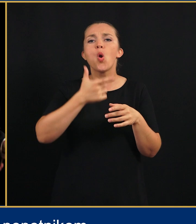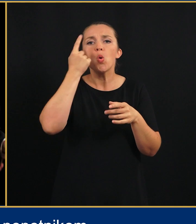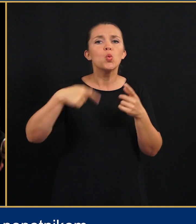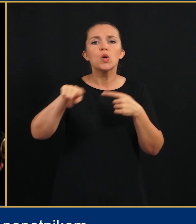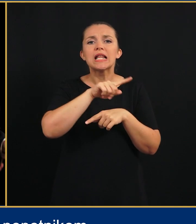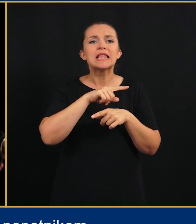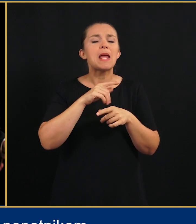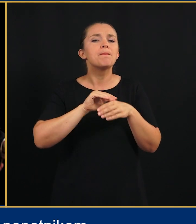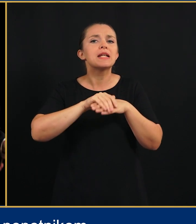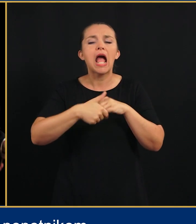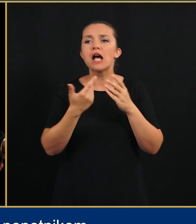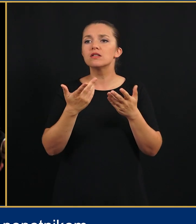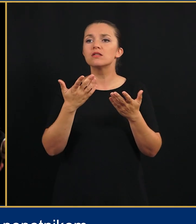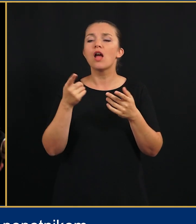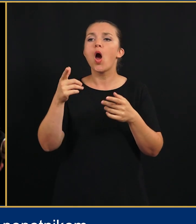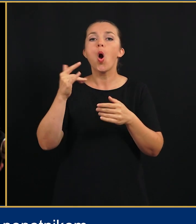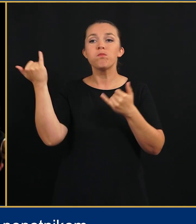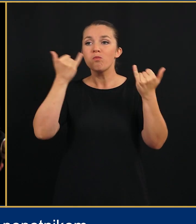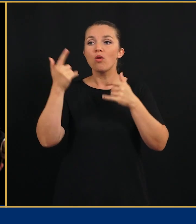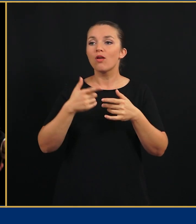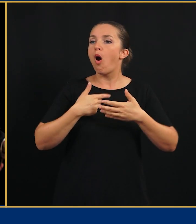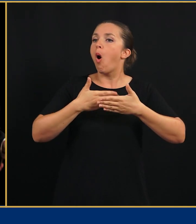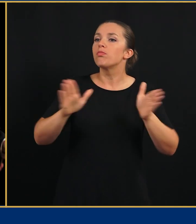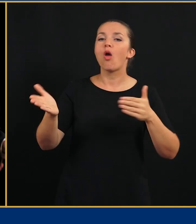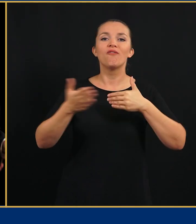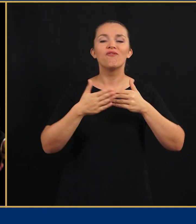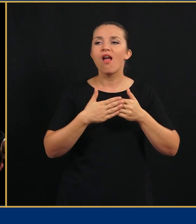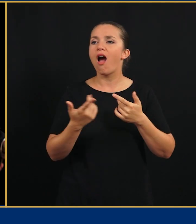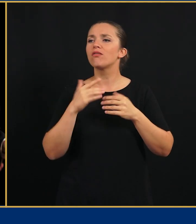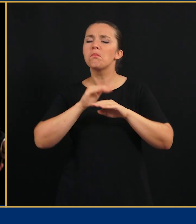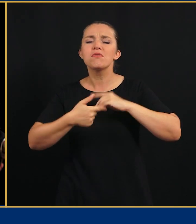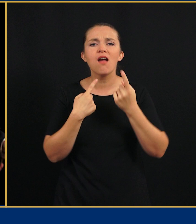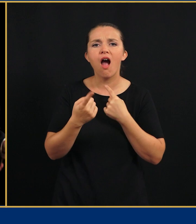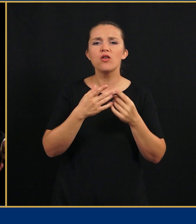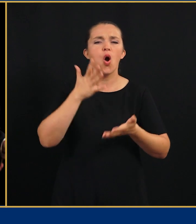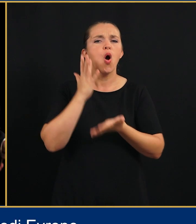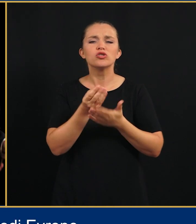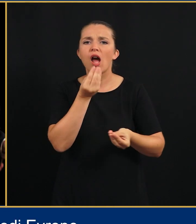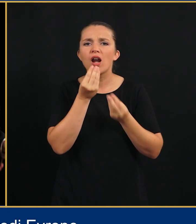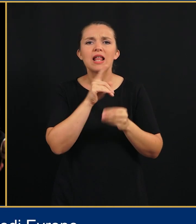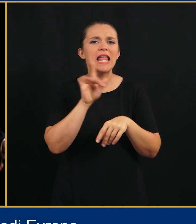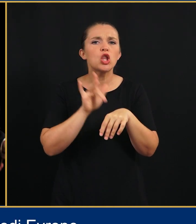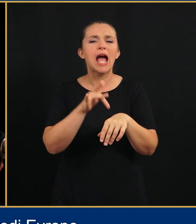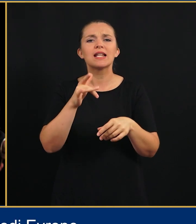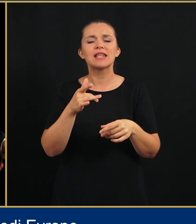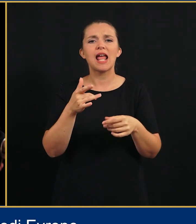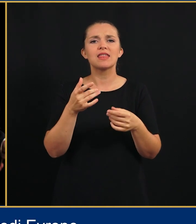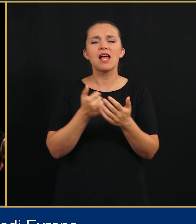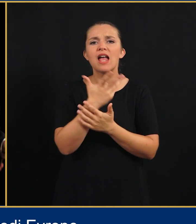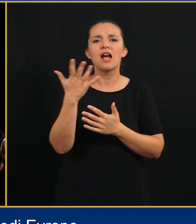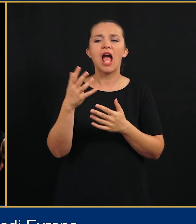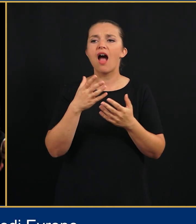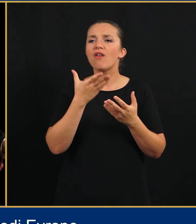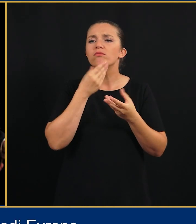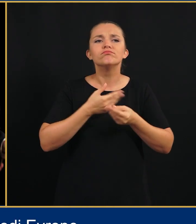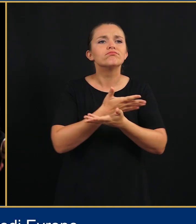slučajnim popotnikom na široko odprejo svoja vrata, o izvrstni kulinariki, o nedotaknjeni naravi, oazi sredi Evrope,